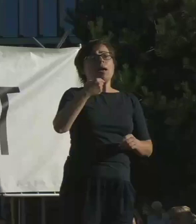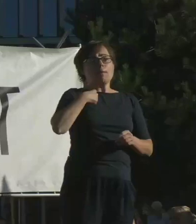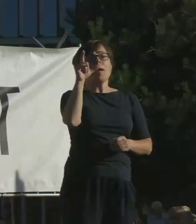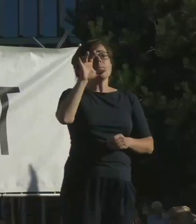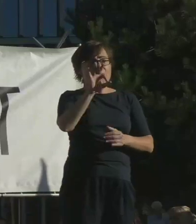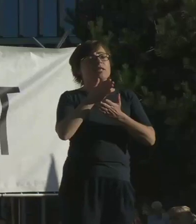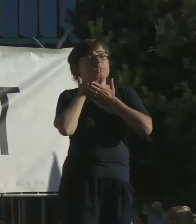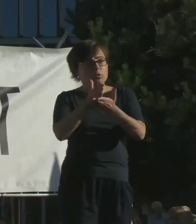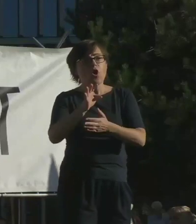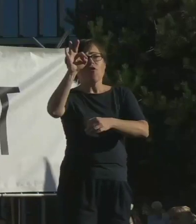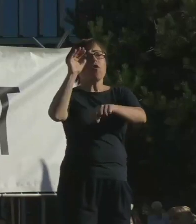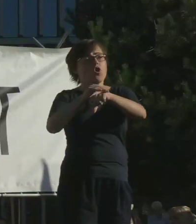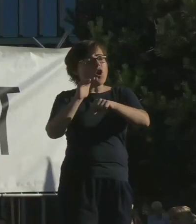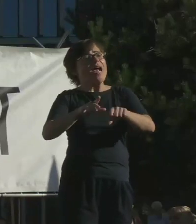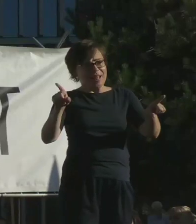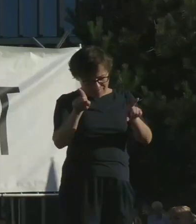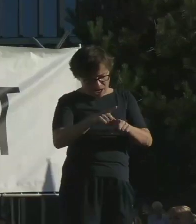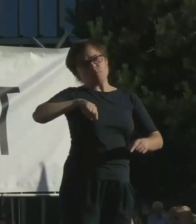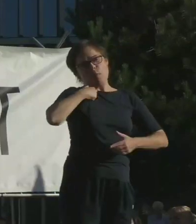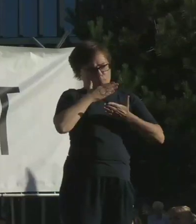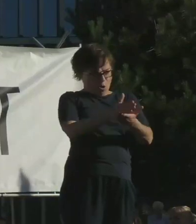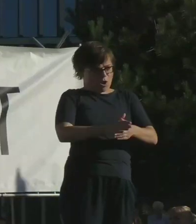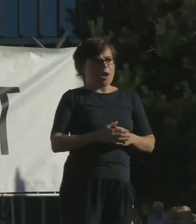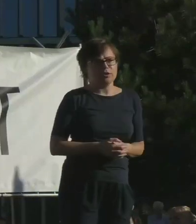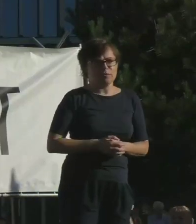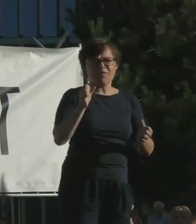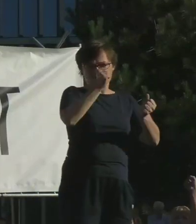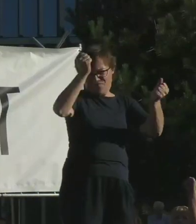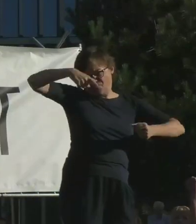sobie z pana ukochanym kolegą. Wypierdalać!